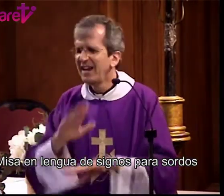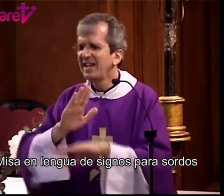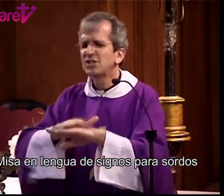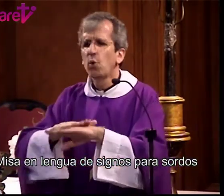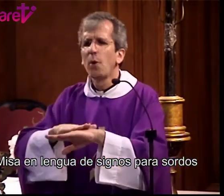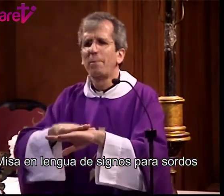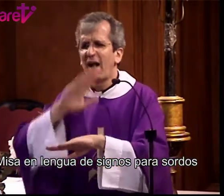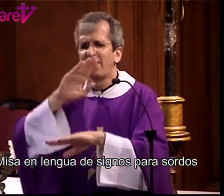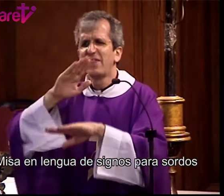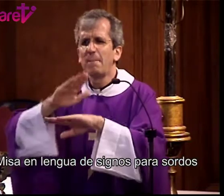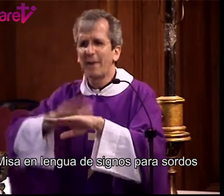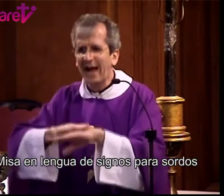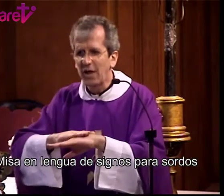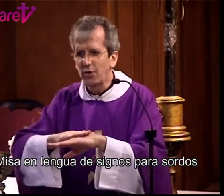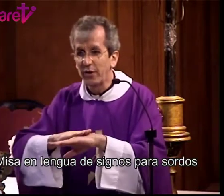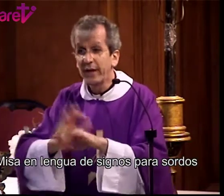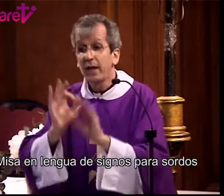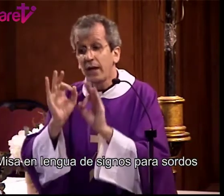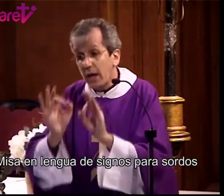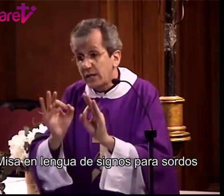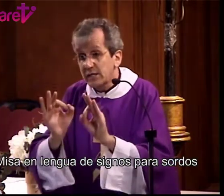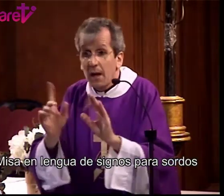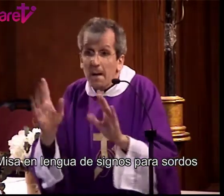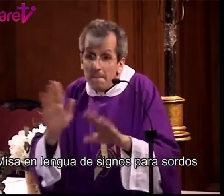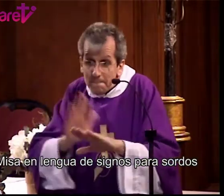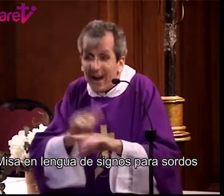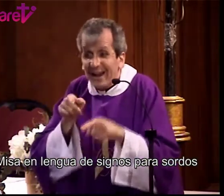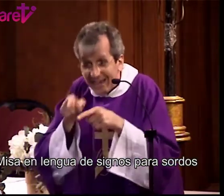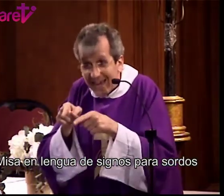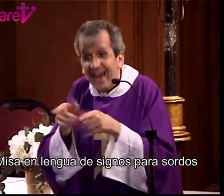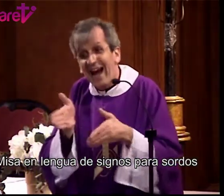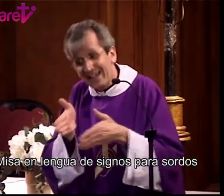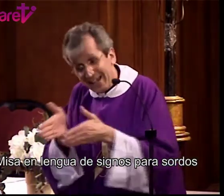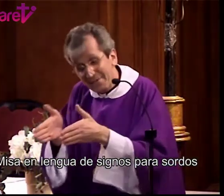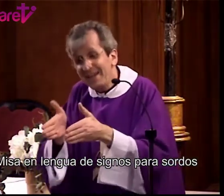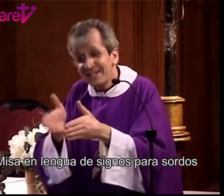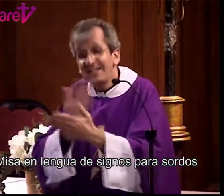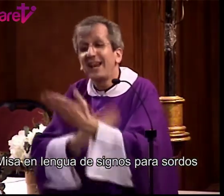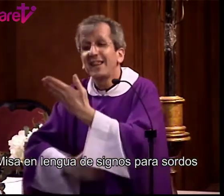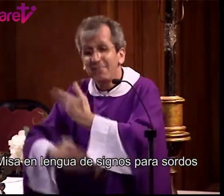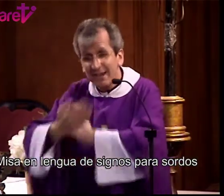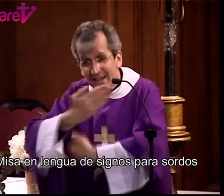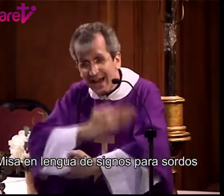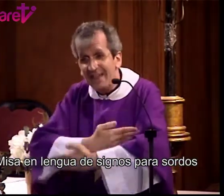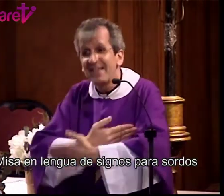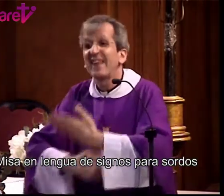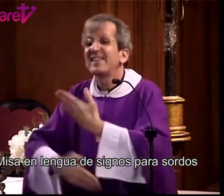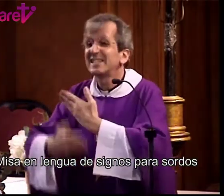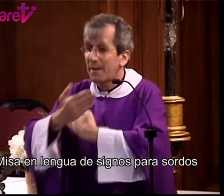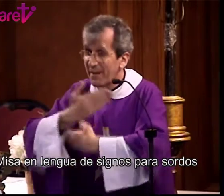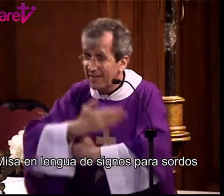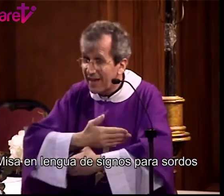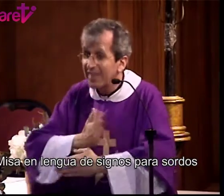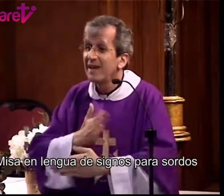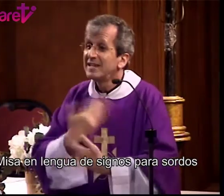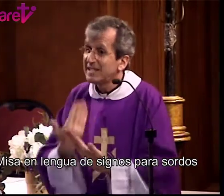es culpa del pecado, es para que a través de la debilidad, de la discapacidad, se